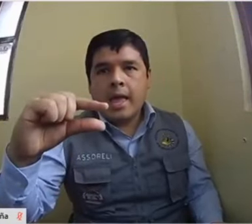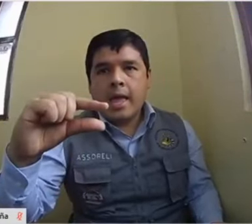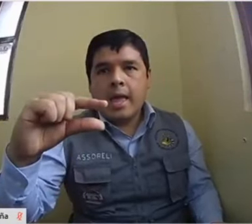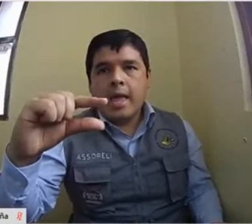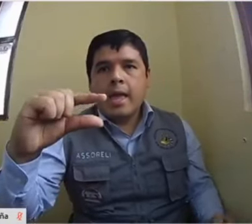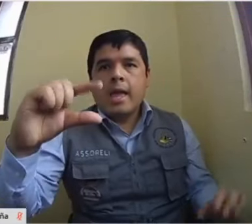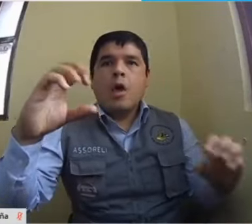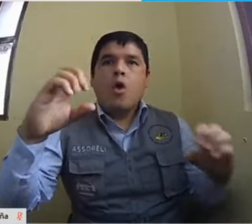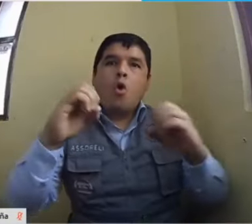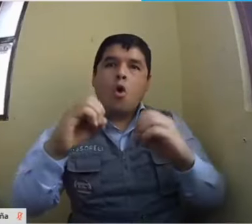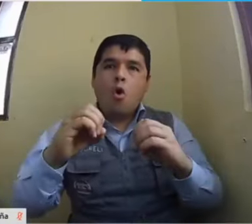G,